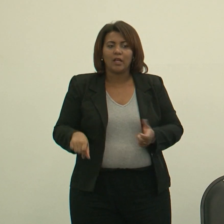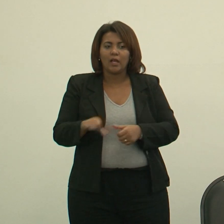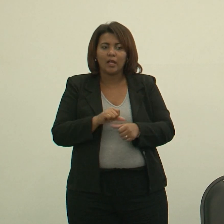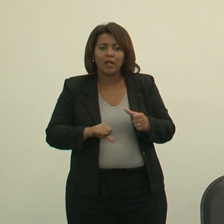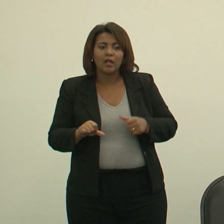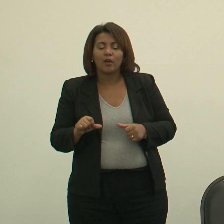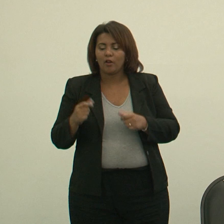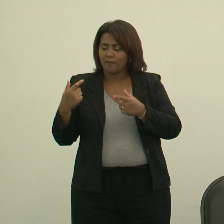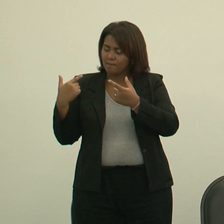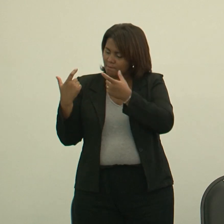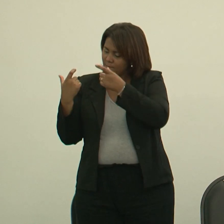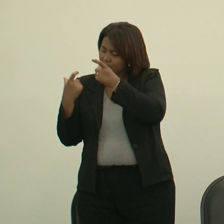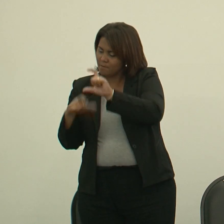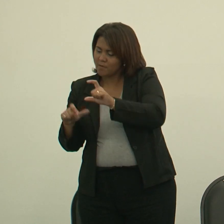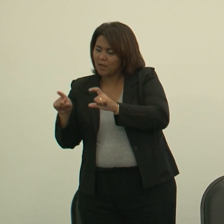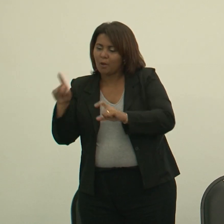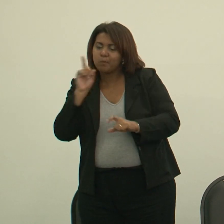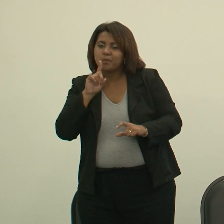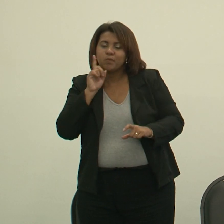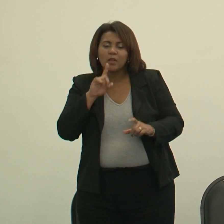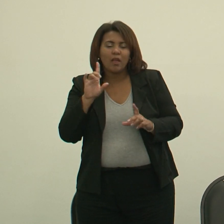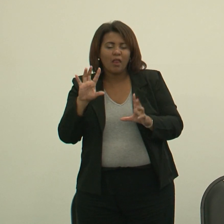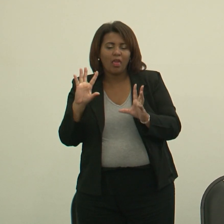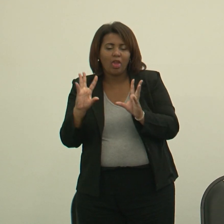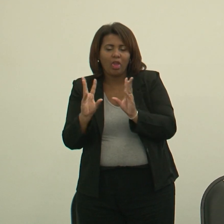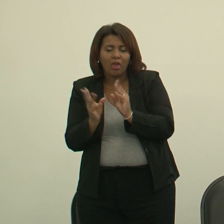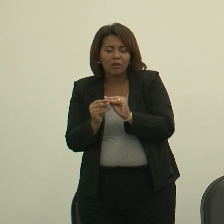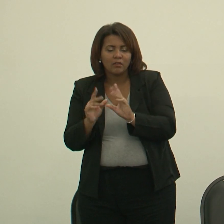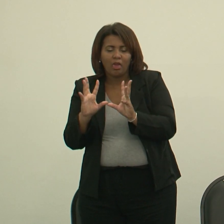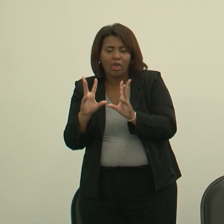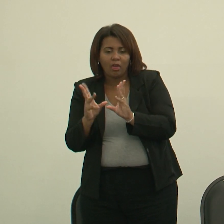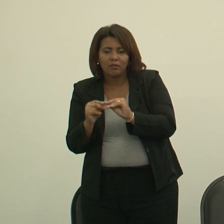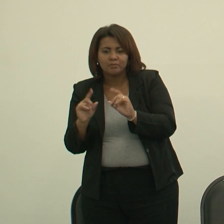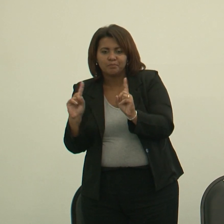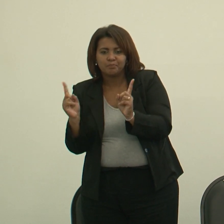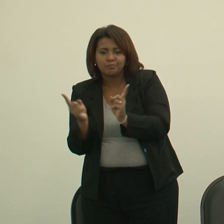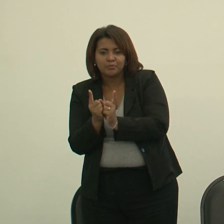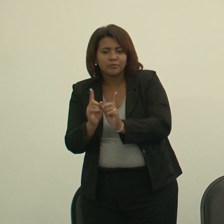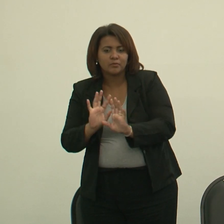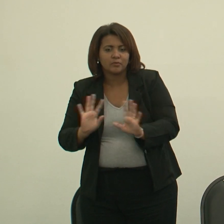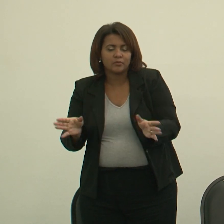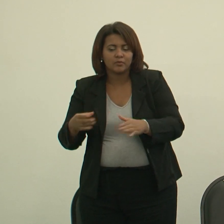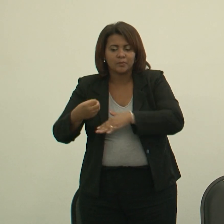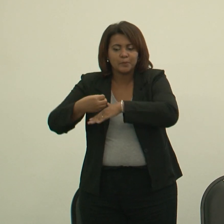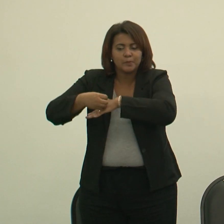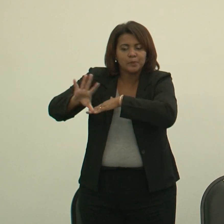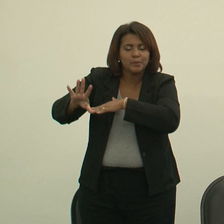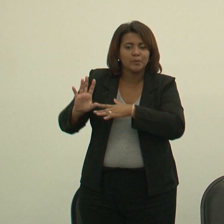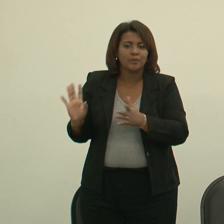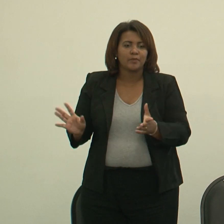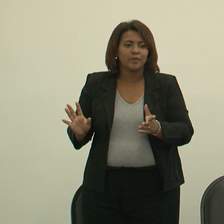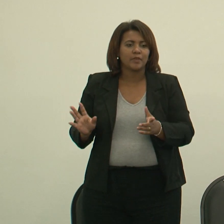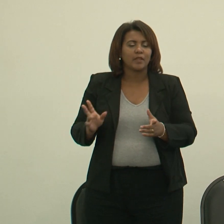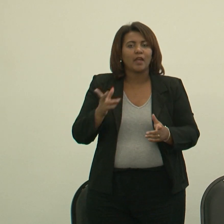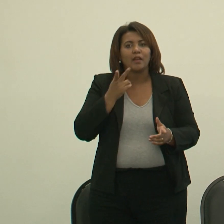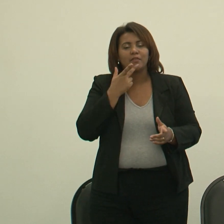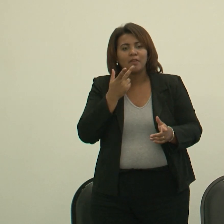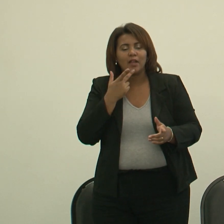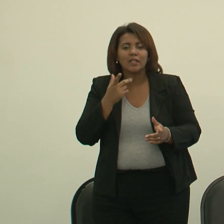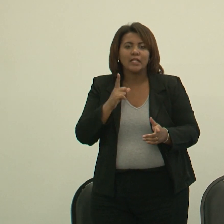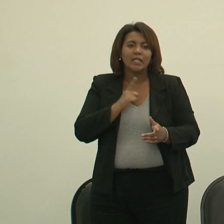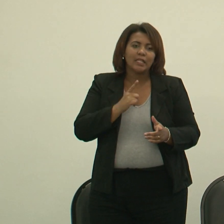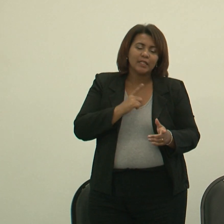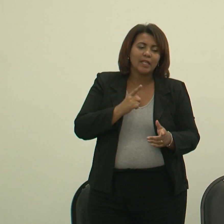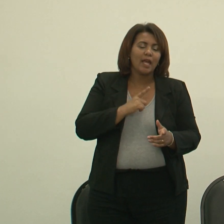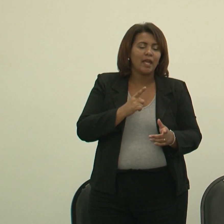como uma tirinha, ele é muito direto, muito curto. São situações muito curtas. E aí ele lida com uma coisa que tem muito a ver